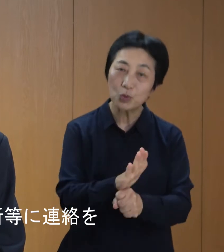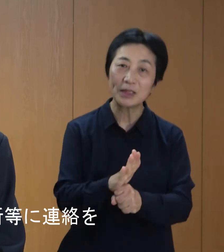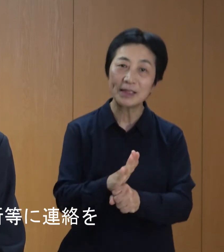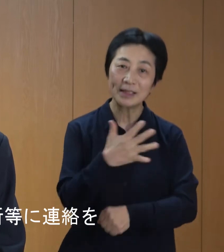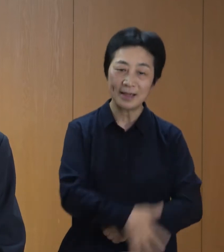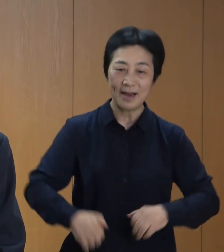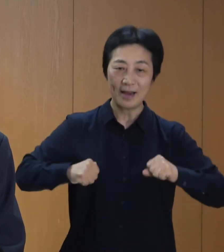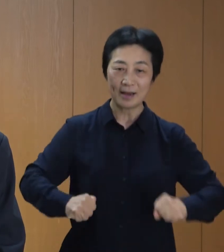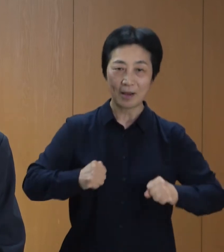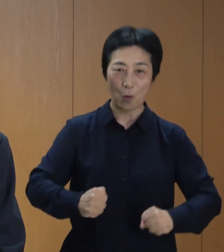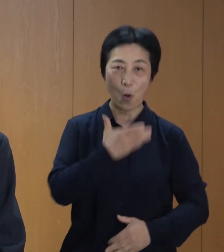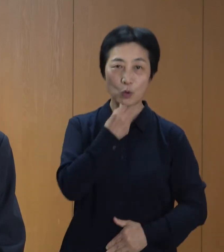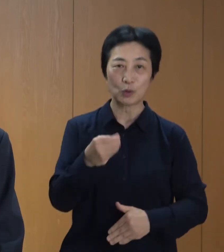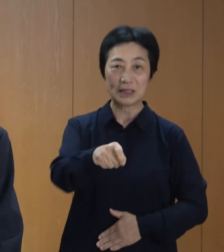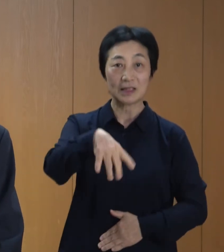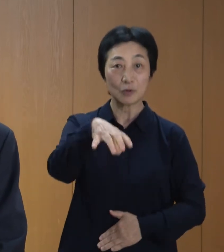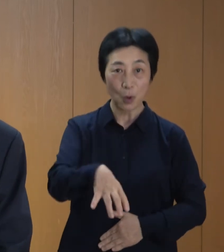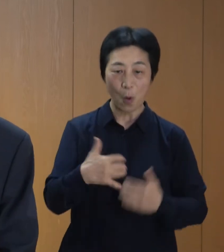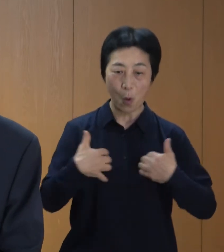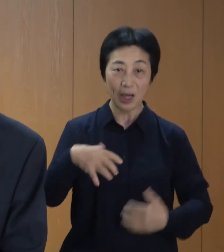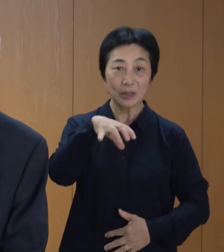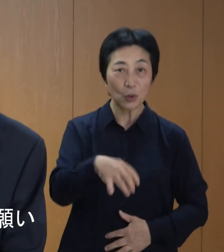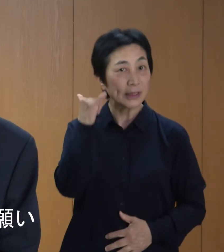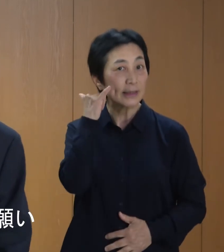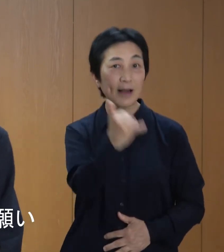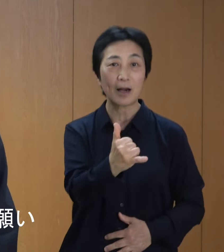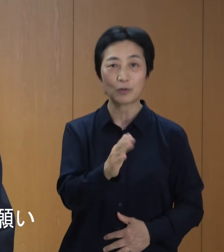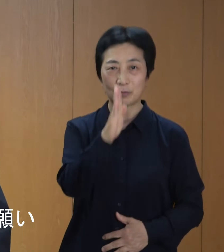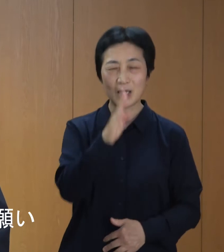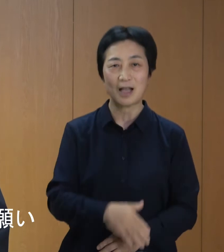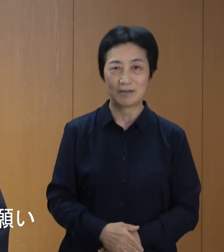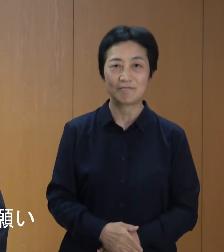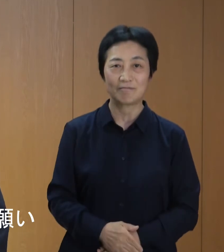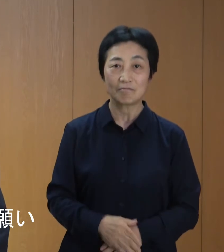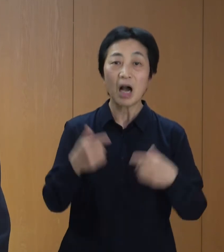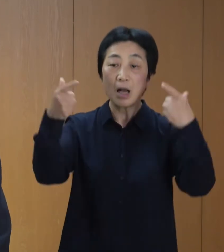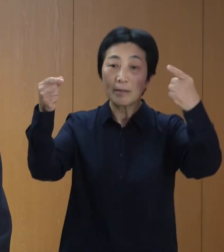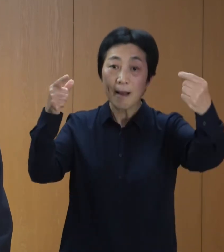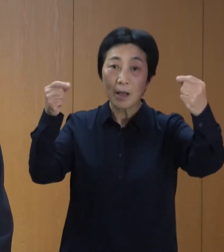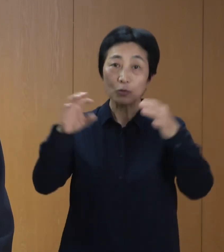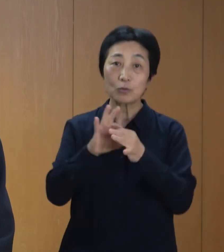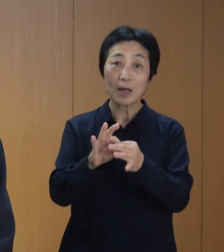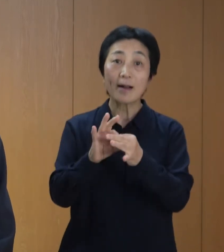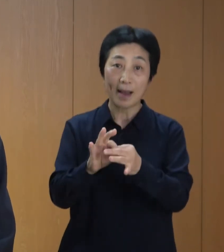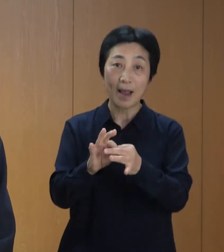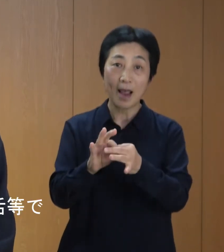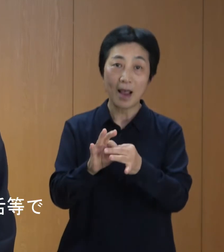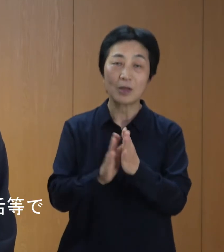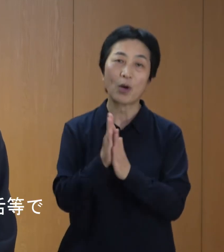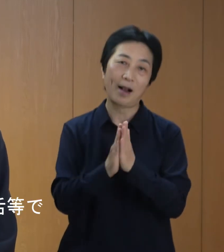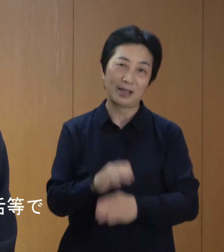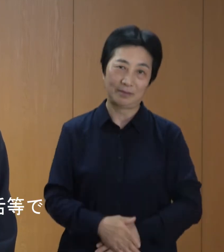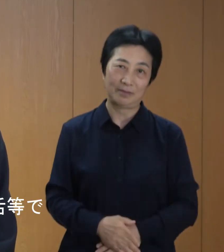連絡協力してください。大学関係の皆様へのお願いです。まず事